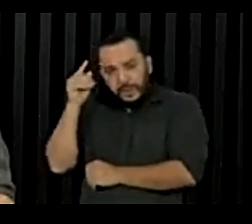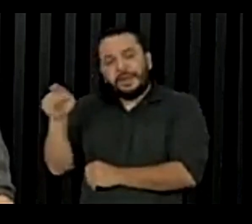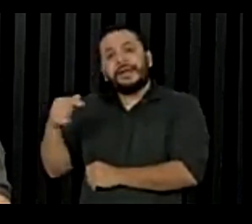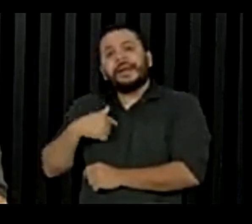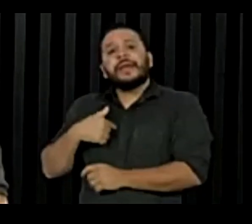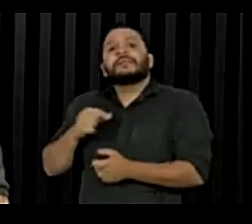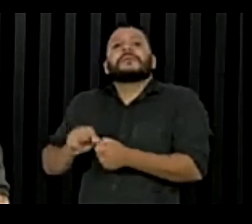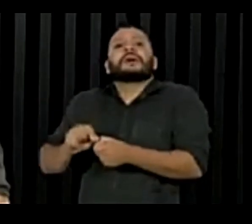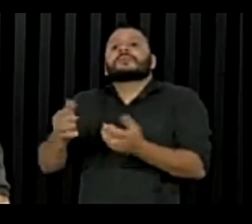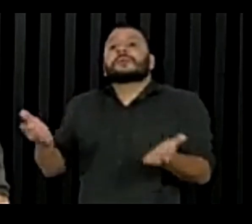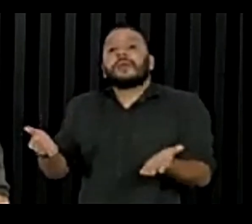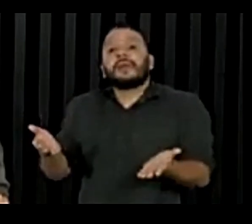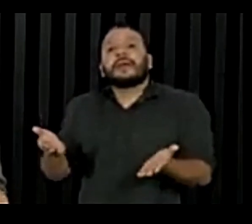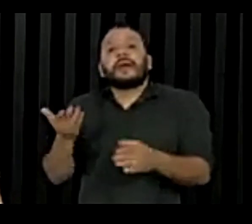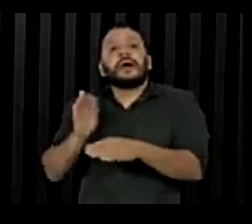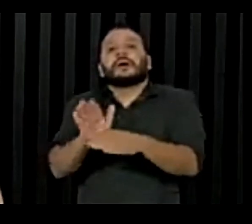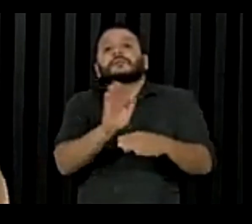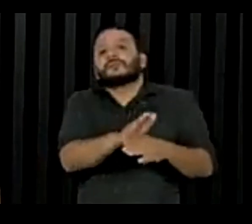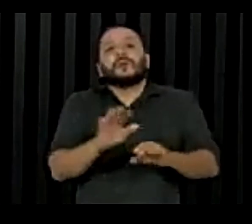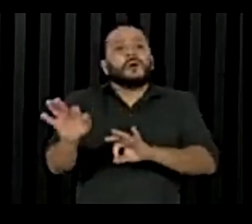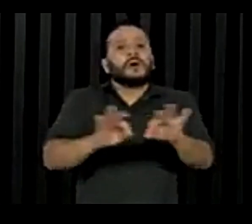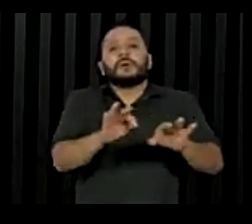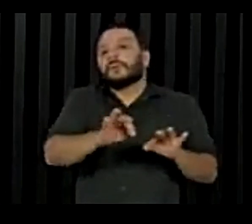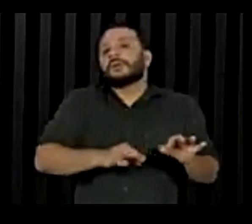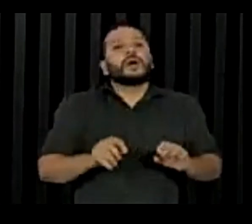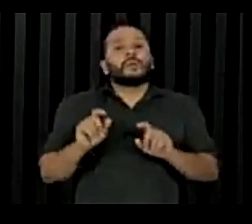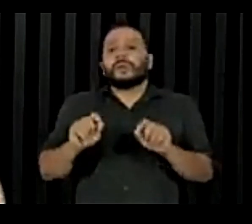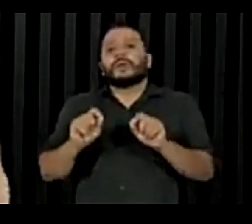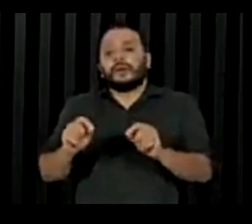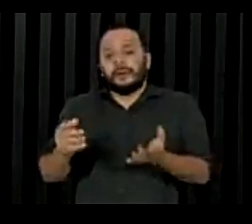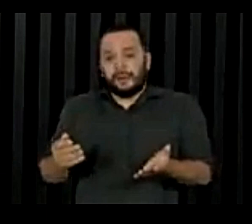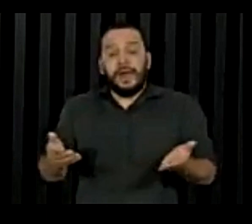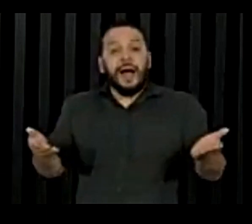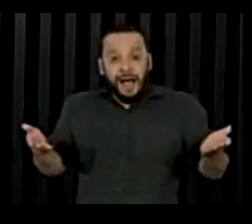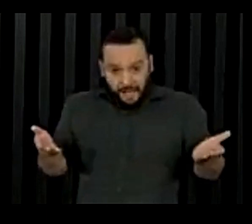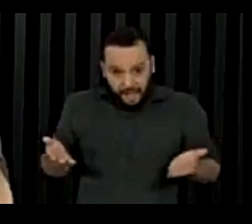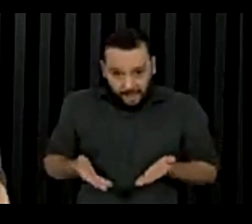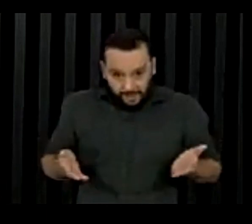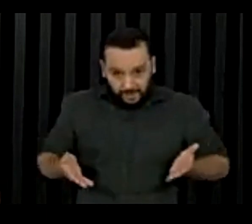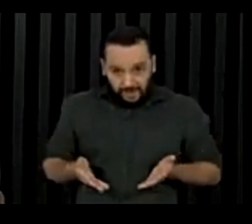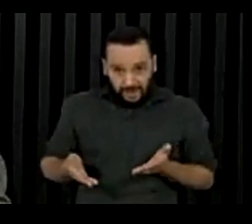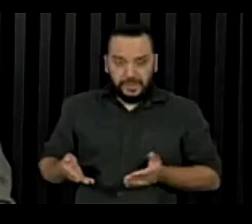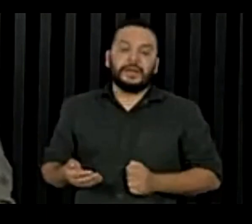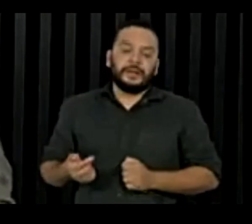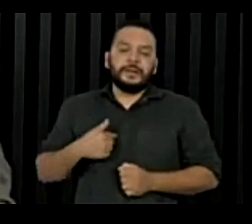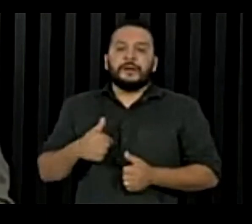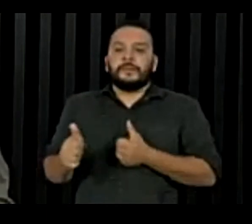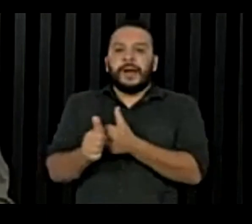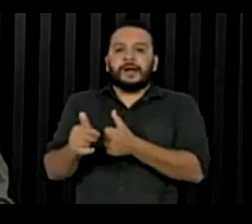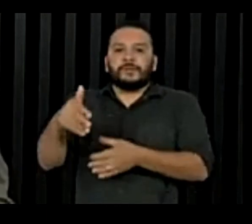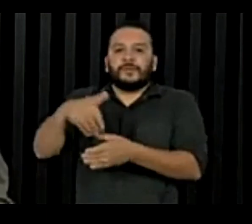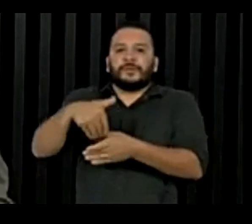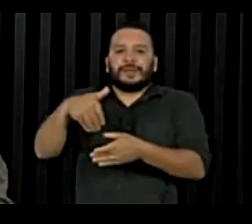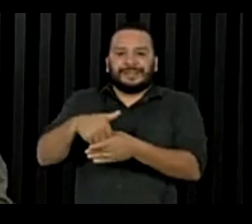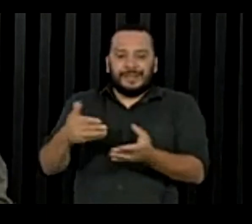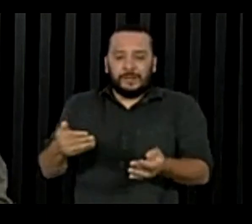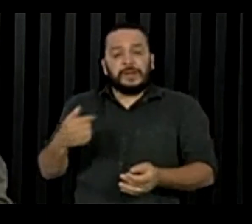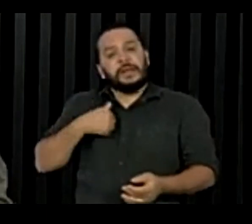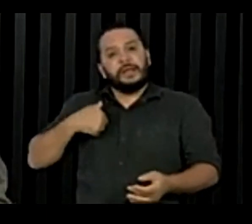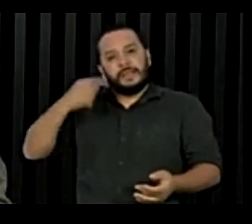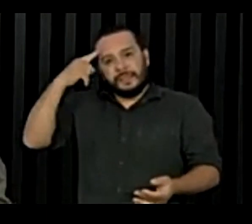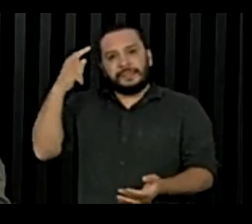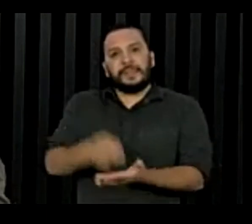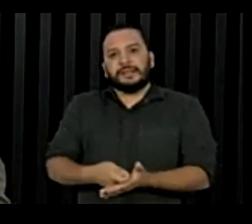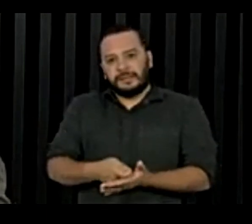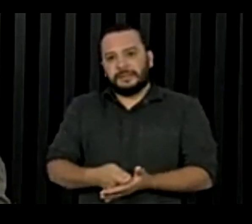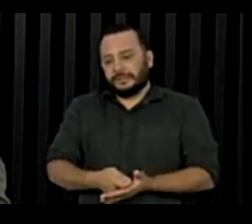não vão saber. Então, agora, quando se aproxima da eleição, ele decidiu fazer aquela enfim,